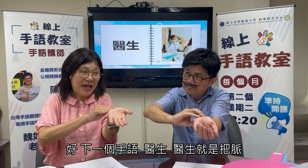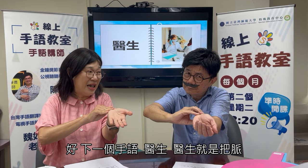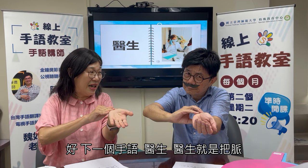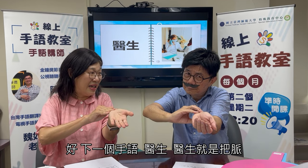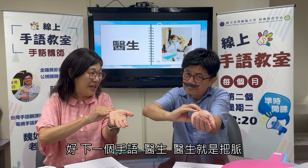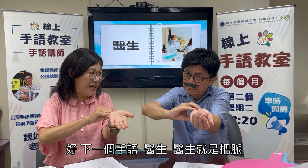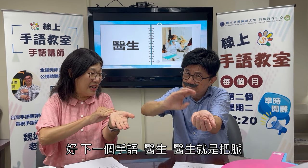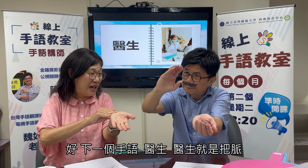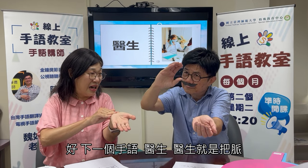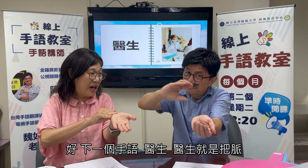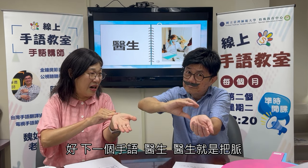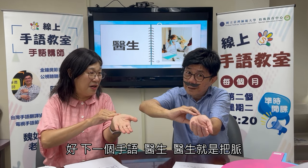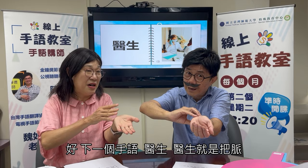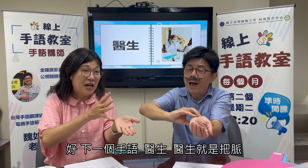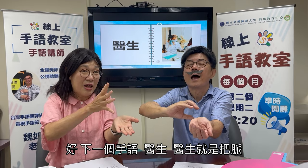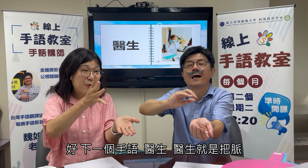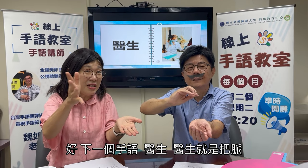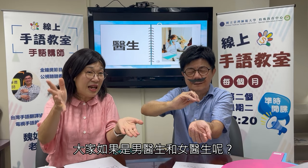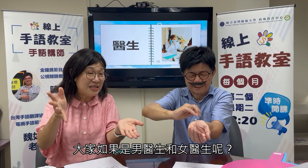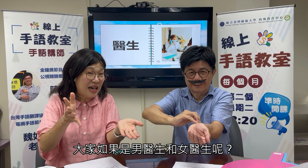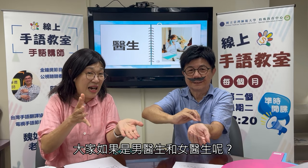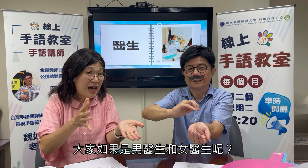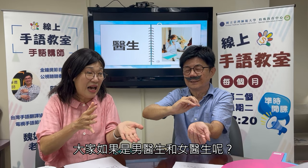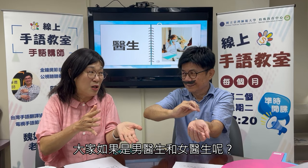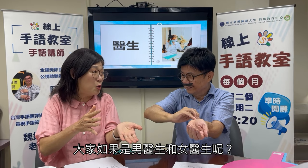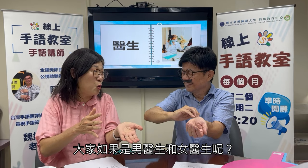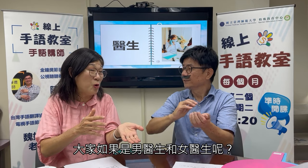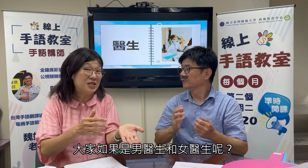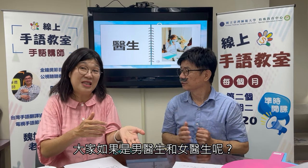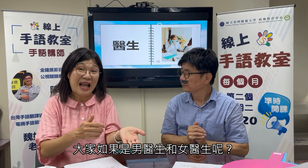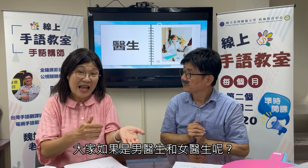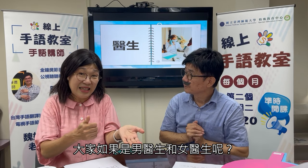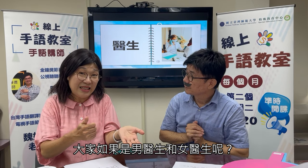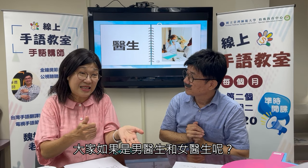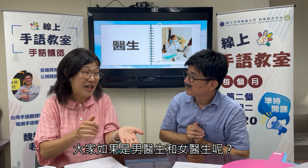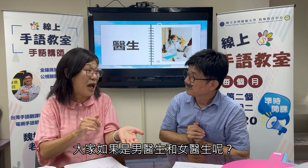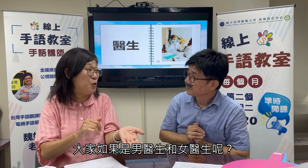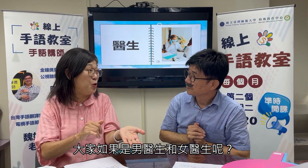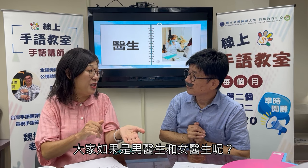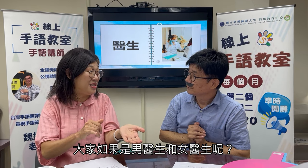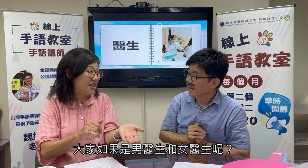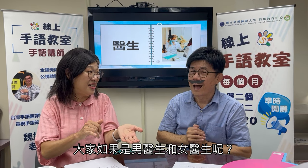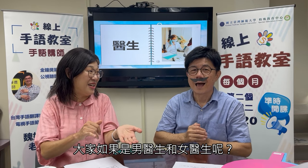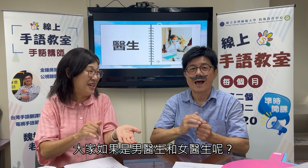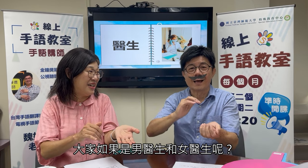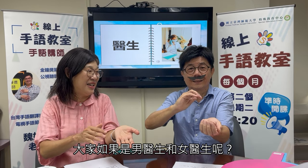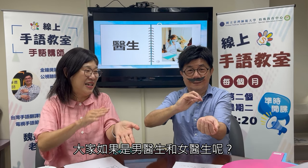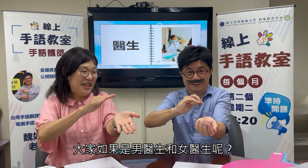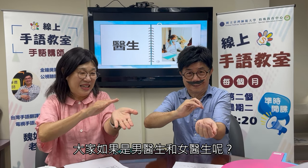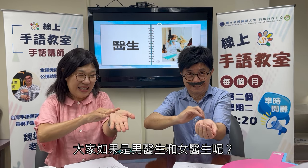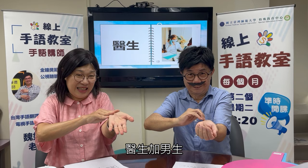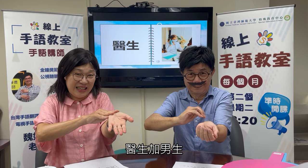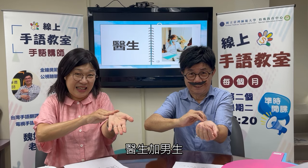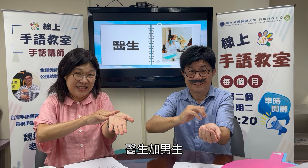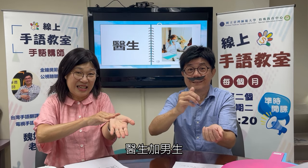把脉。好，那问大家，如果是男医生和女医生呢？医生